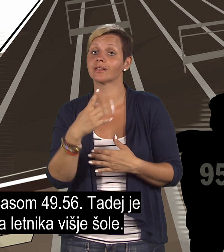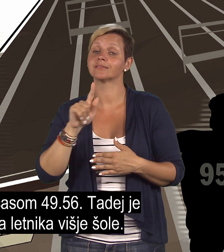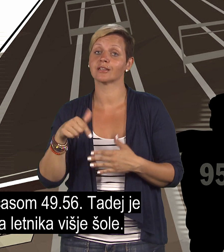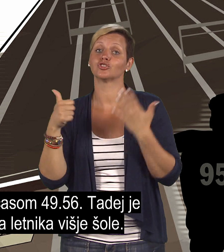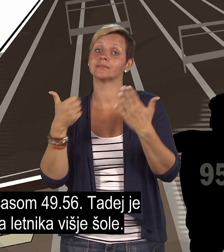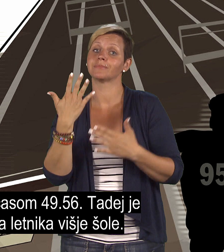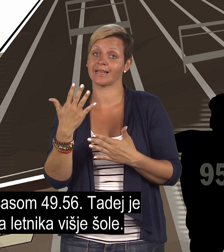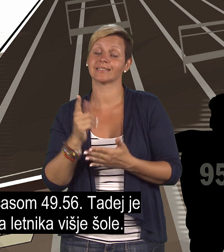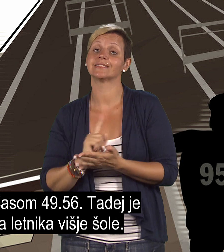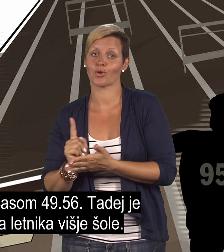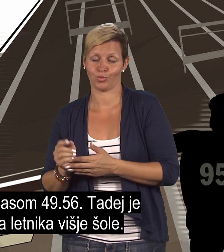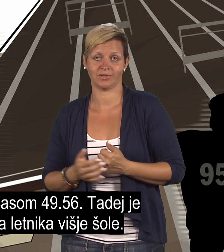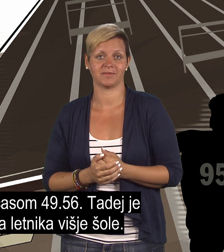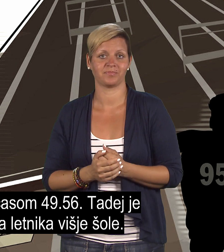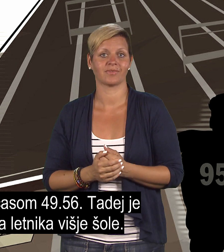49:56.